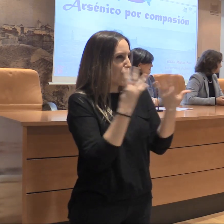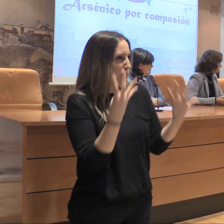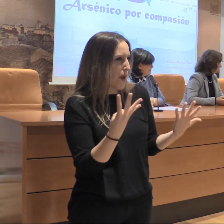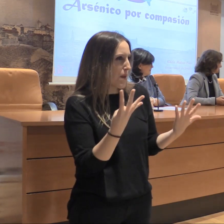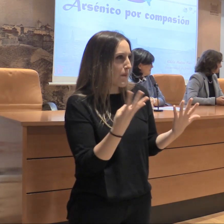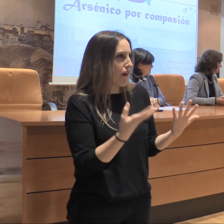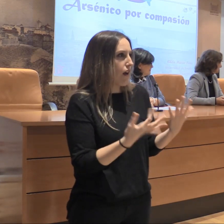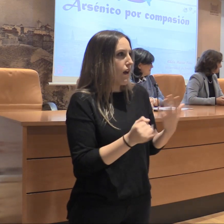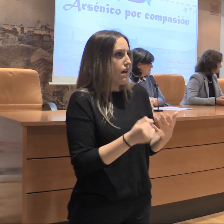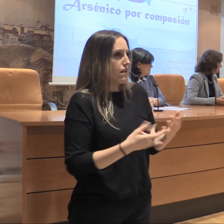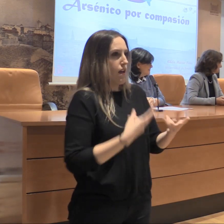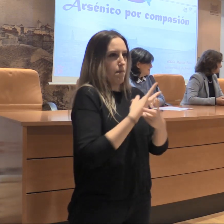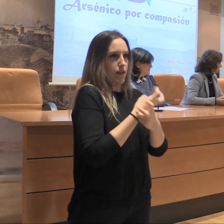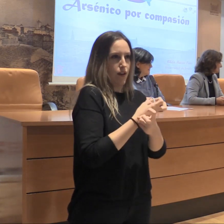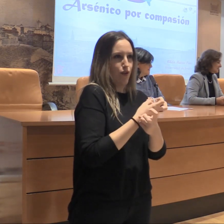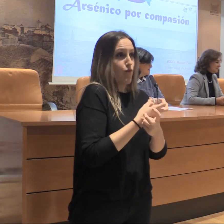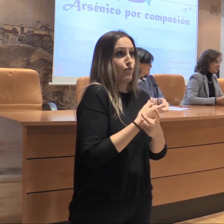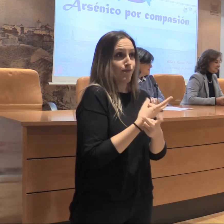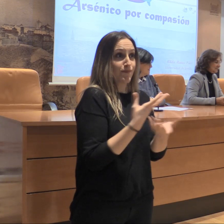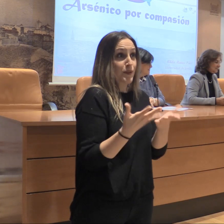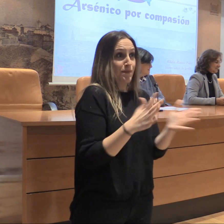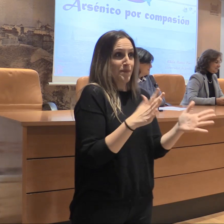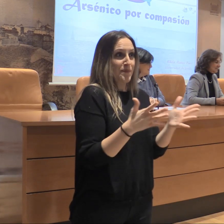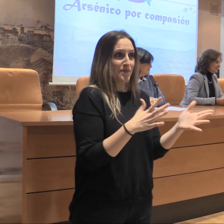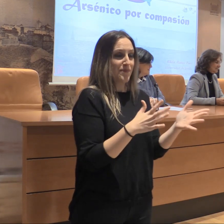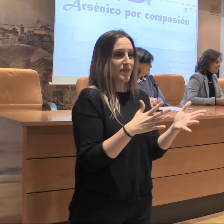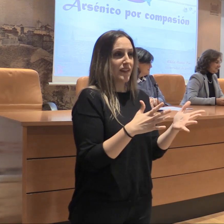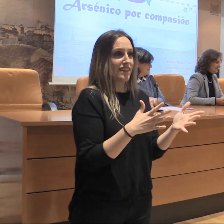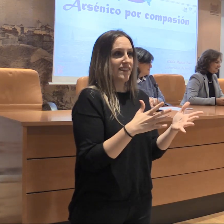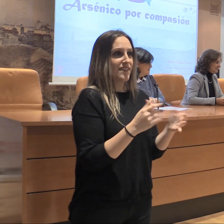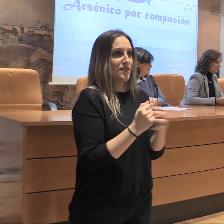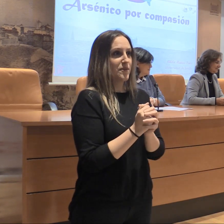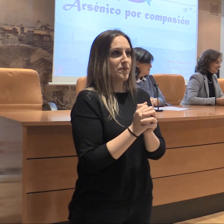aparecen venenos y que aparecen, bueno, es todo